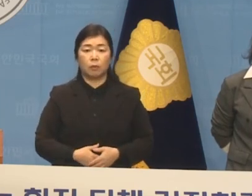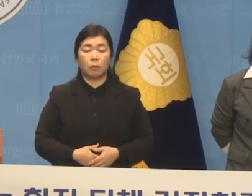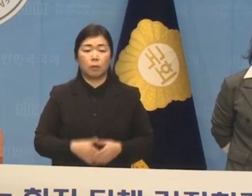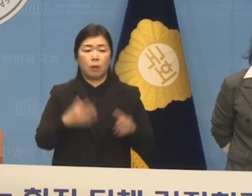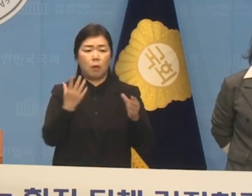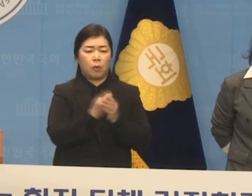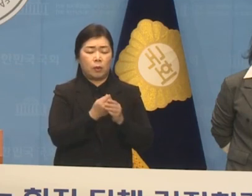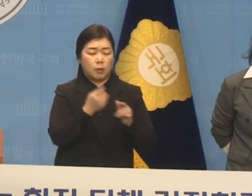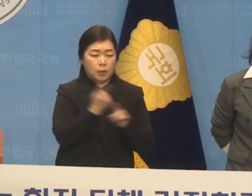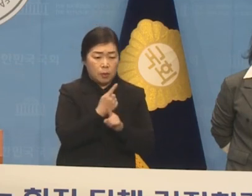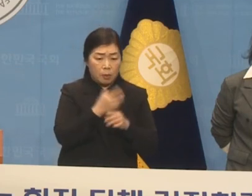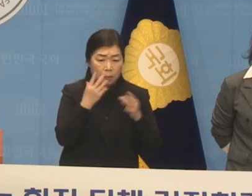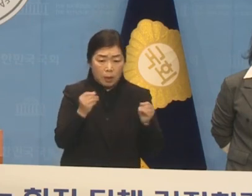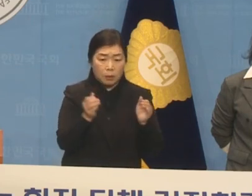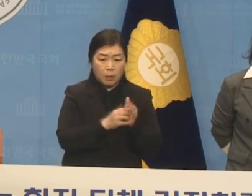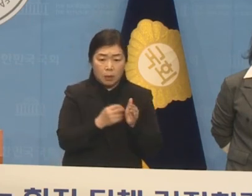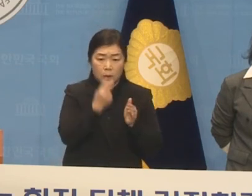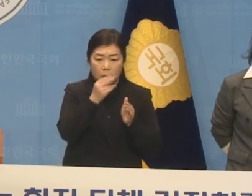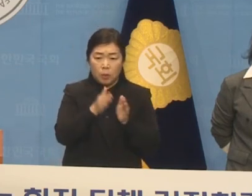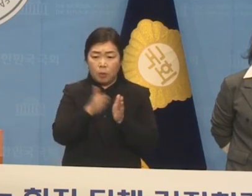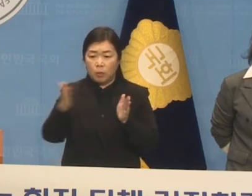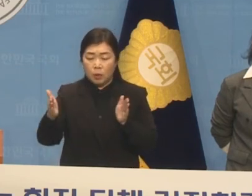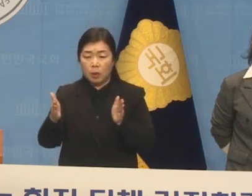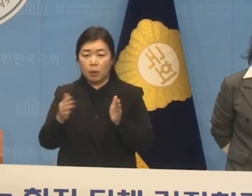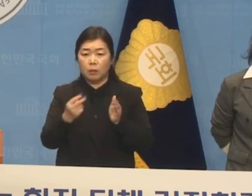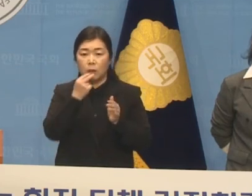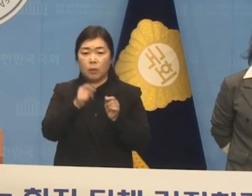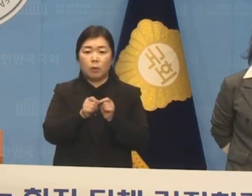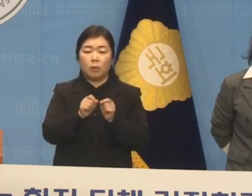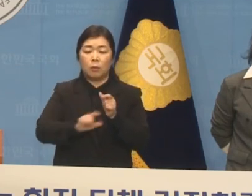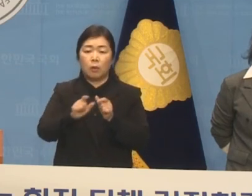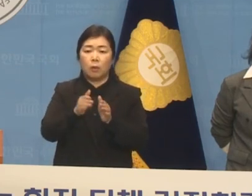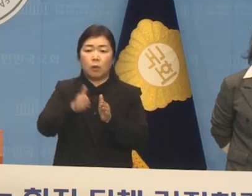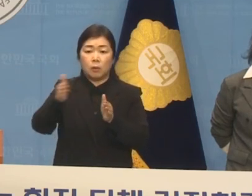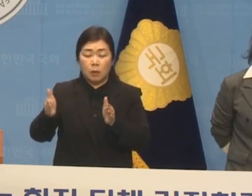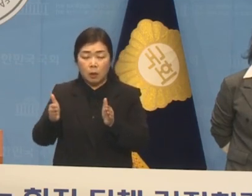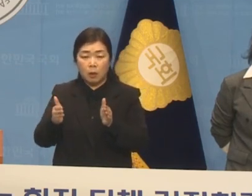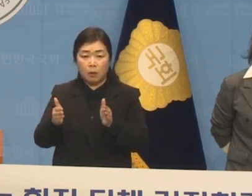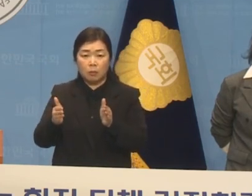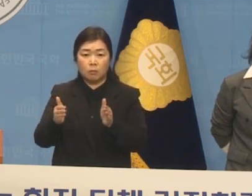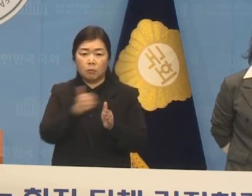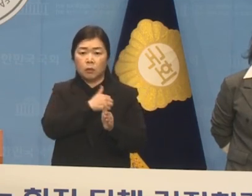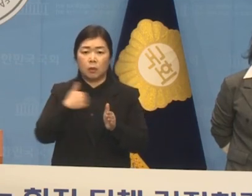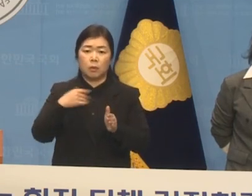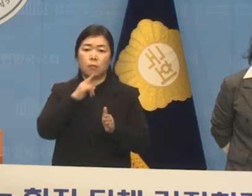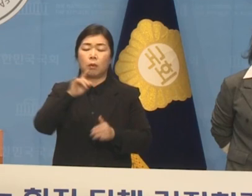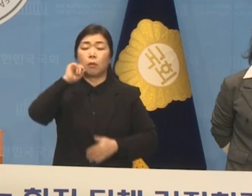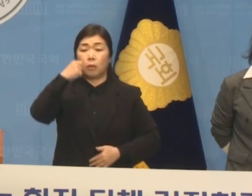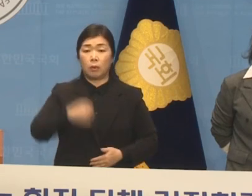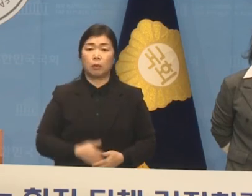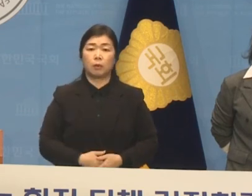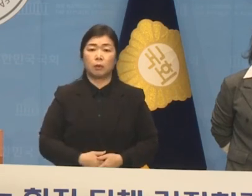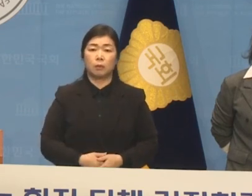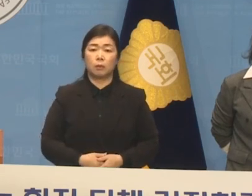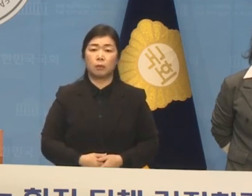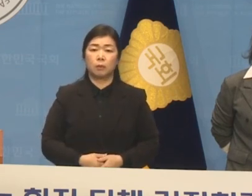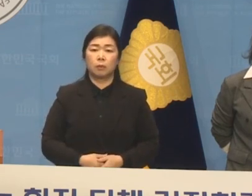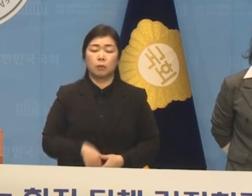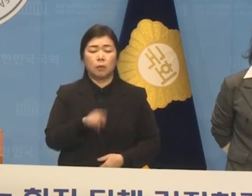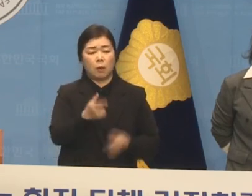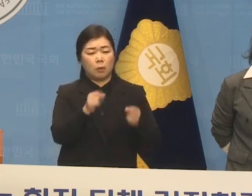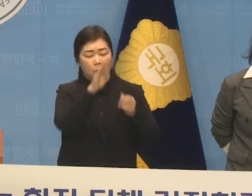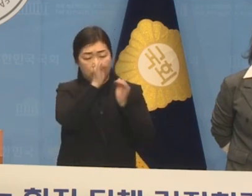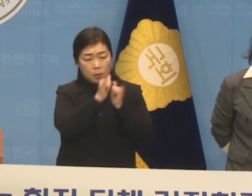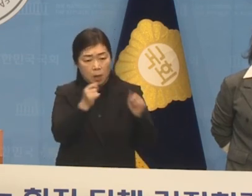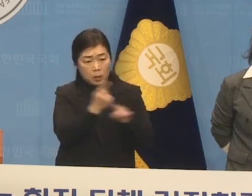완치와 생명보장을 장담할 수 없는 환자들입니다. 이런 환자들의 치료가 지연되고 있고